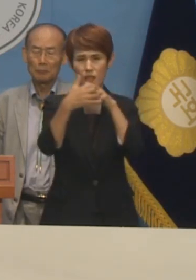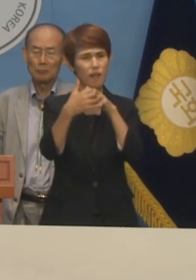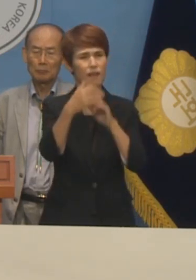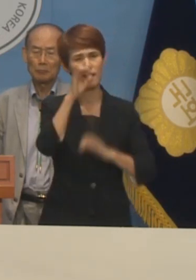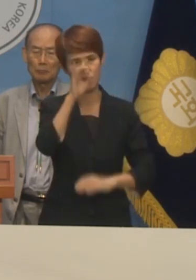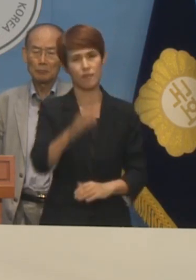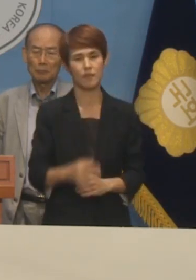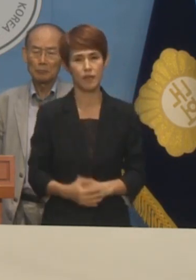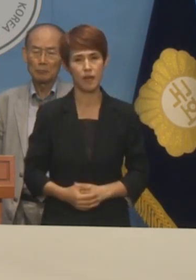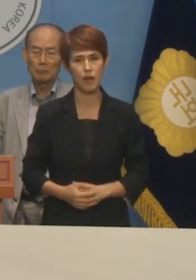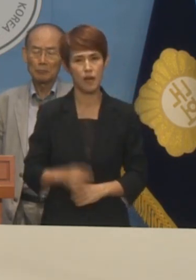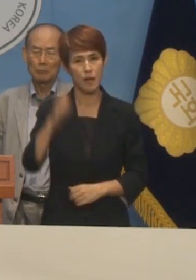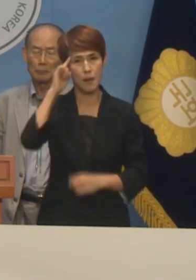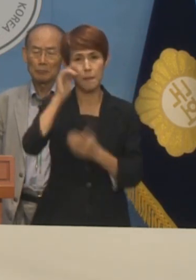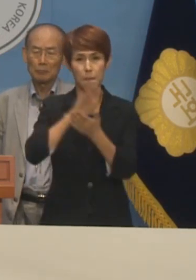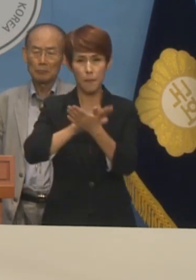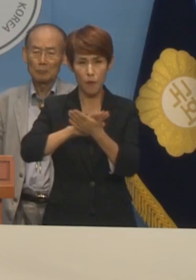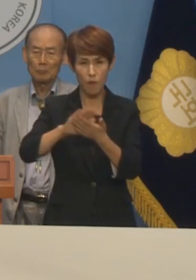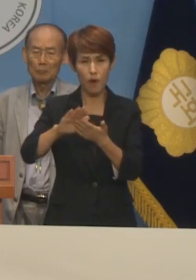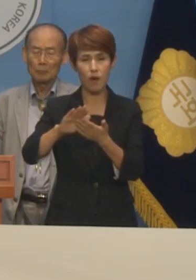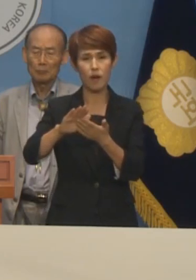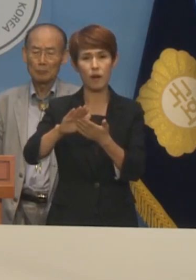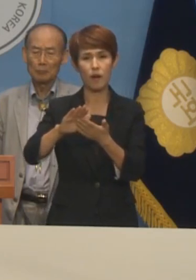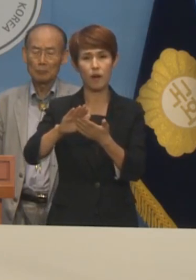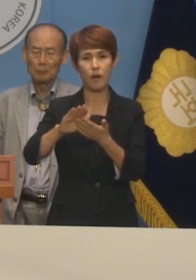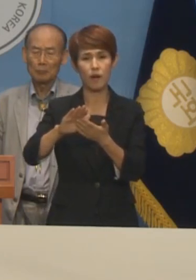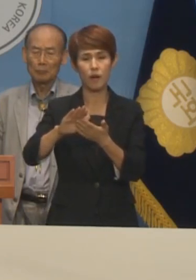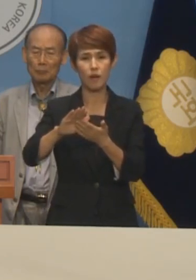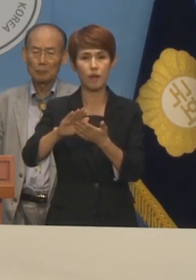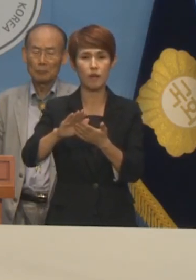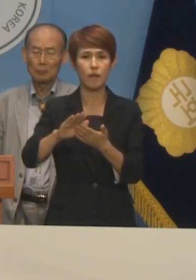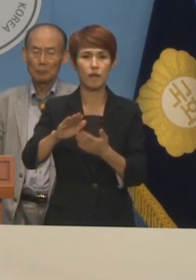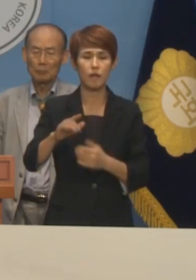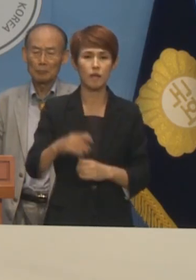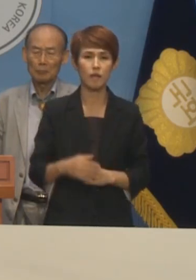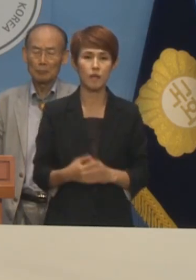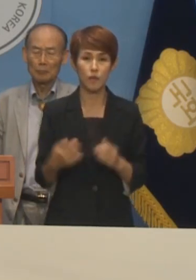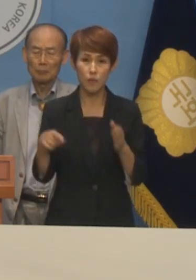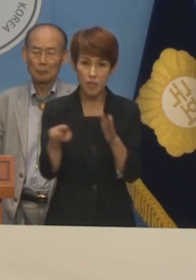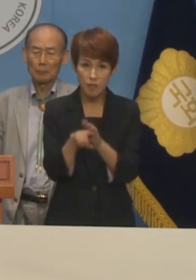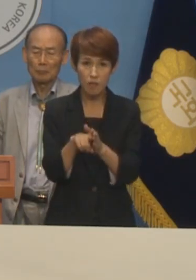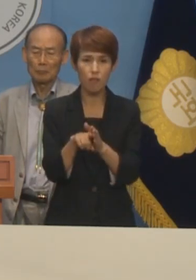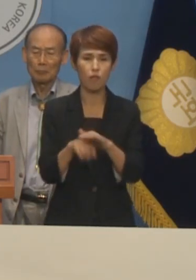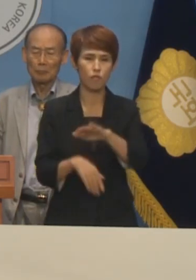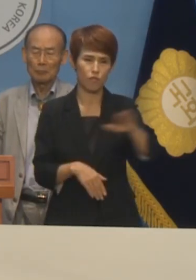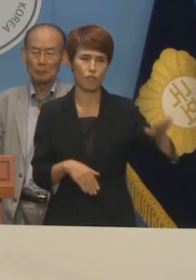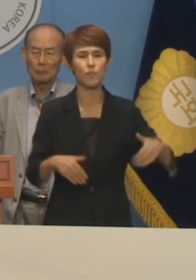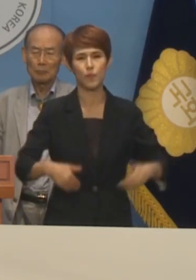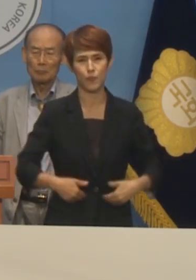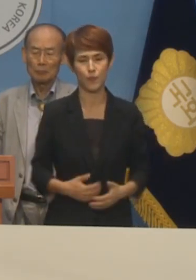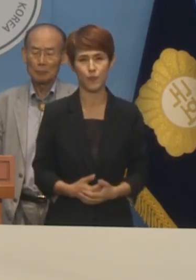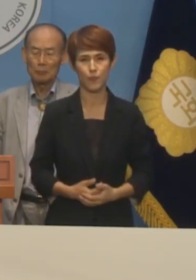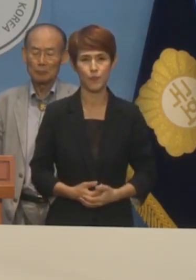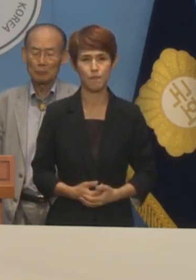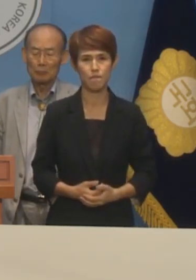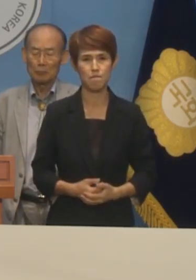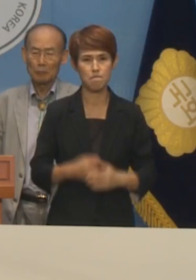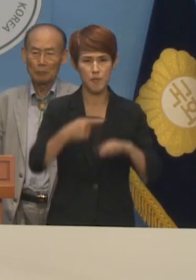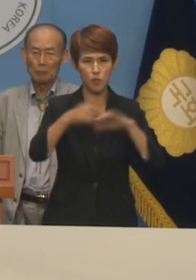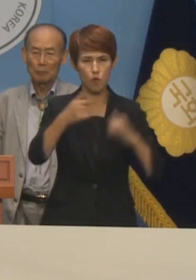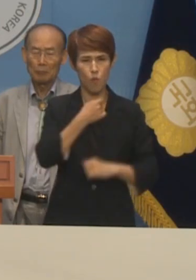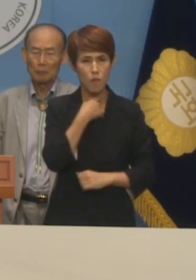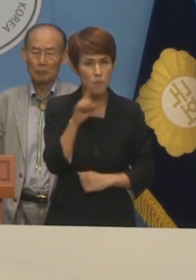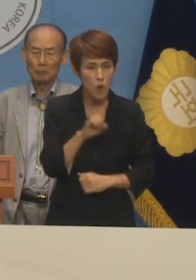것이다. 평화 애호주의가인 애국 민족 세력이 나아갈 것이다. 민중의 열망에